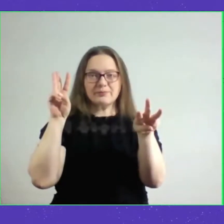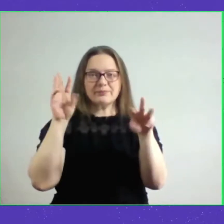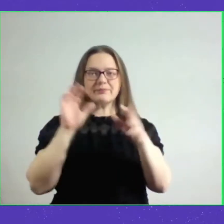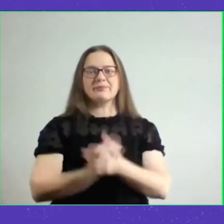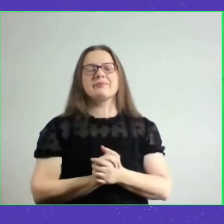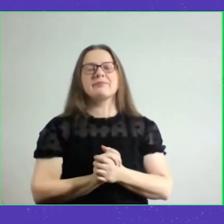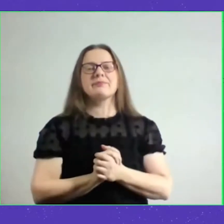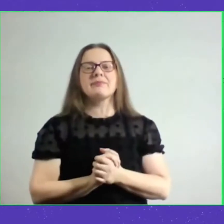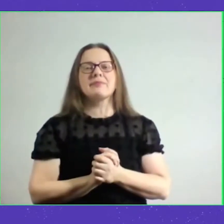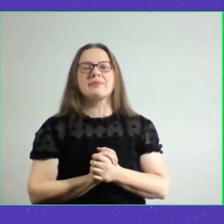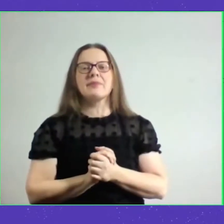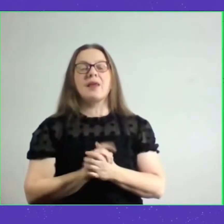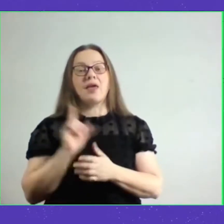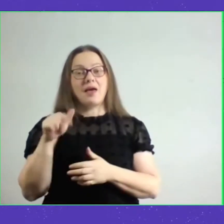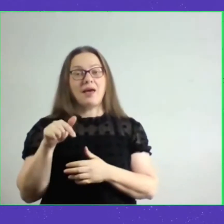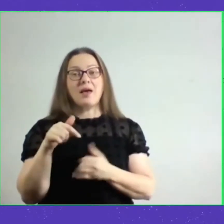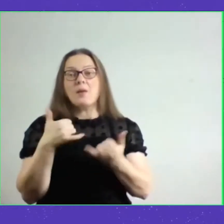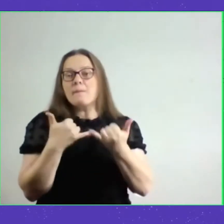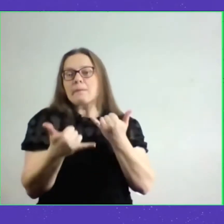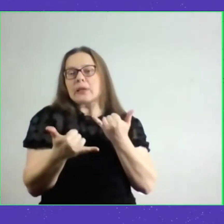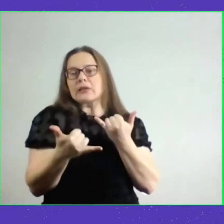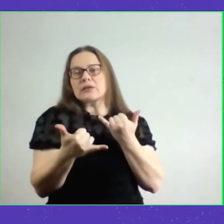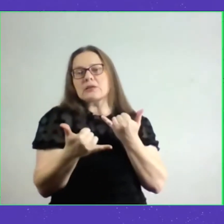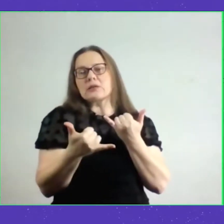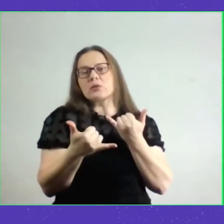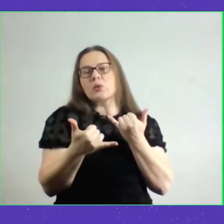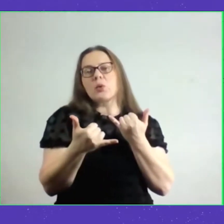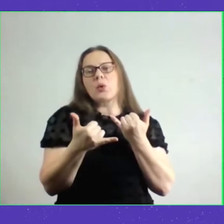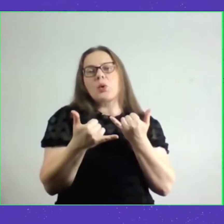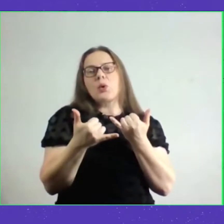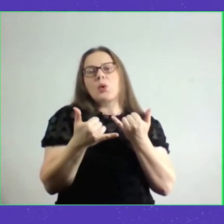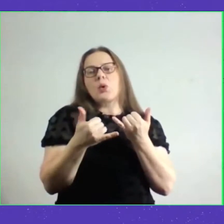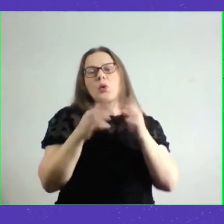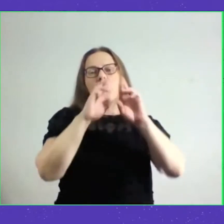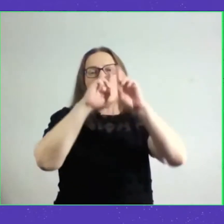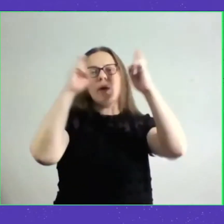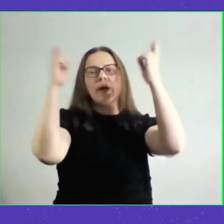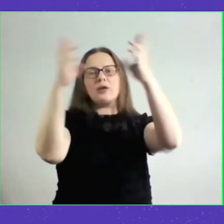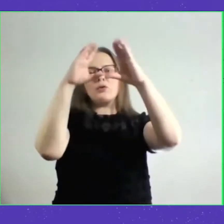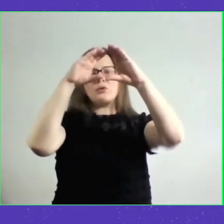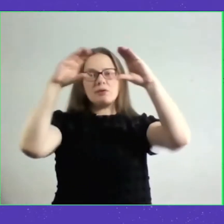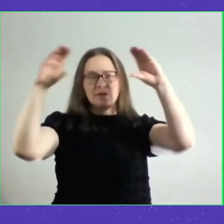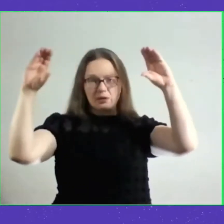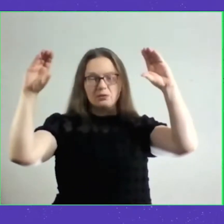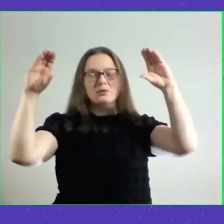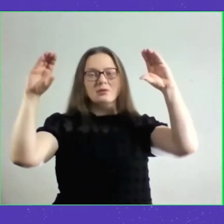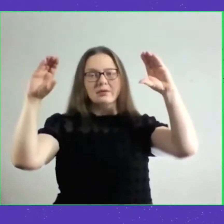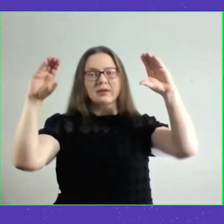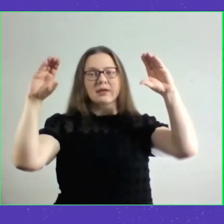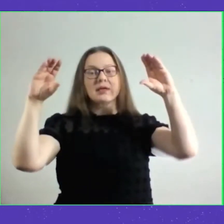a aparência do reino dos céus e, na verdade, representa toda a cristandade.